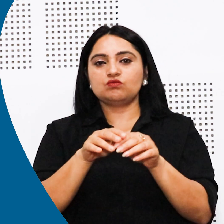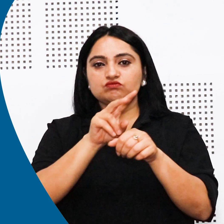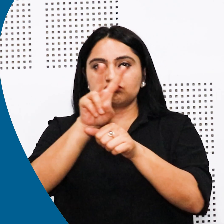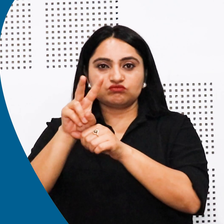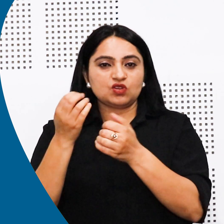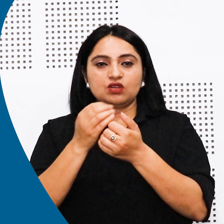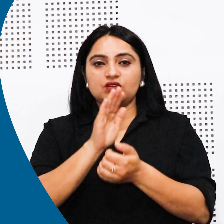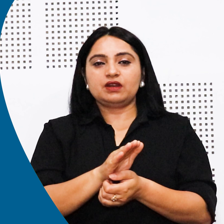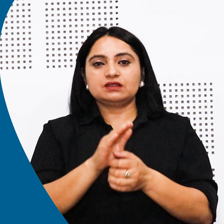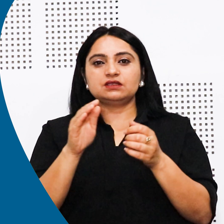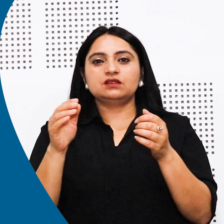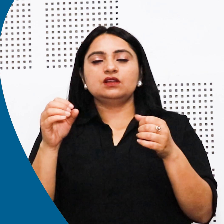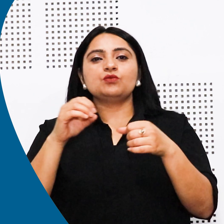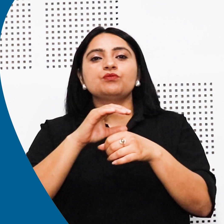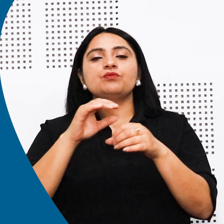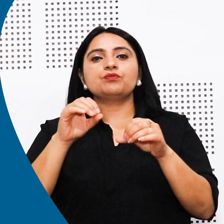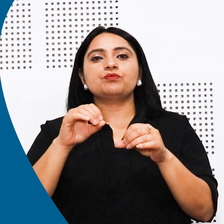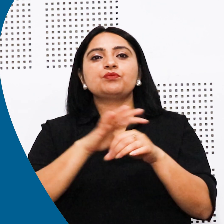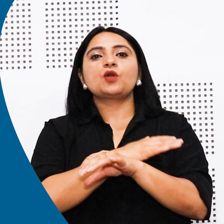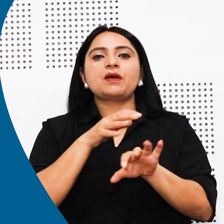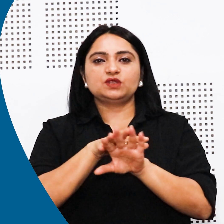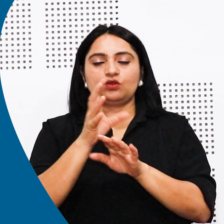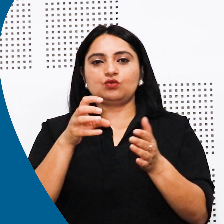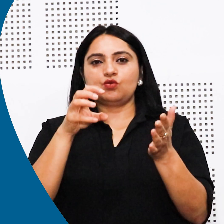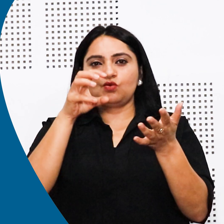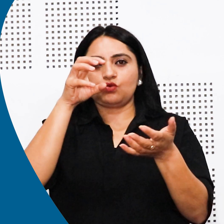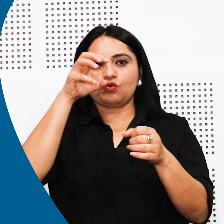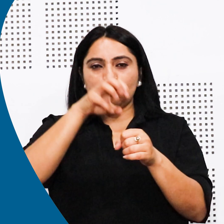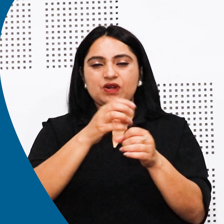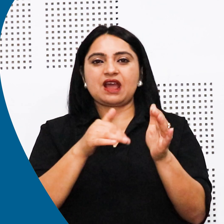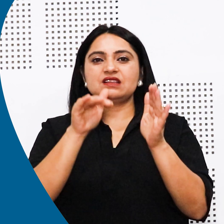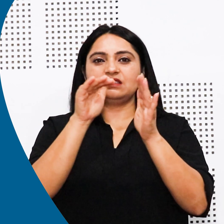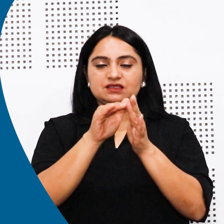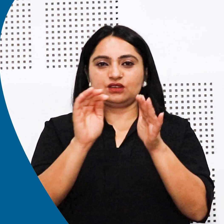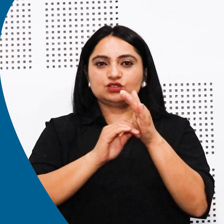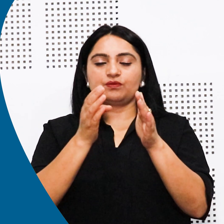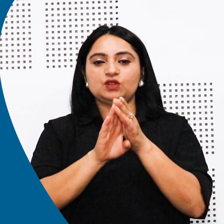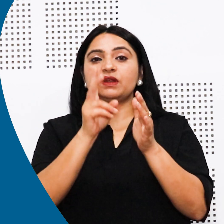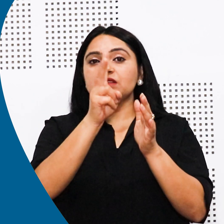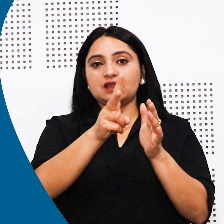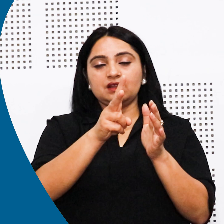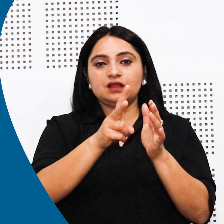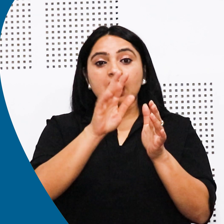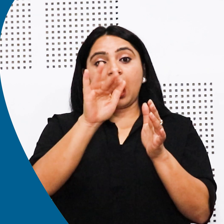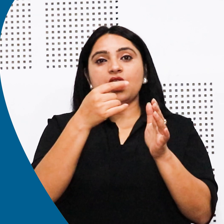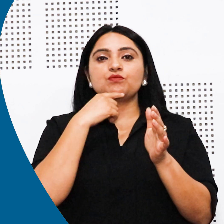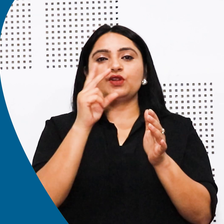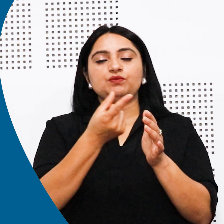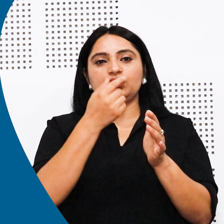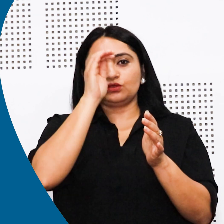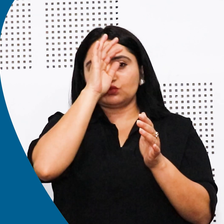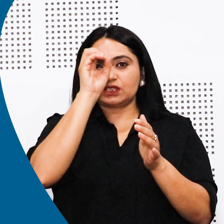पनि गरेका छौँ। प्रभावितहरूको लागि तत्काल चाहिँ वडा स्तरीय विपद समिति मार्फत हामीले चाहिँ सूचना लिन्छौँ। यहाँ यस्तो आइपरेको छ भन्ने बित्तिकै त्यो